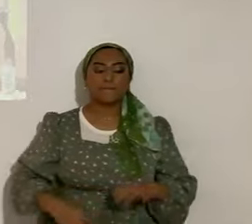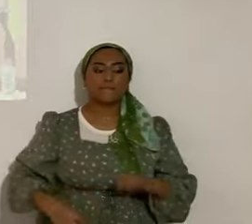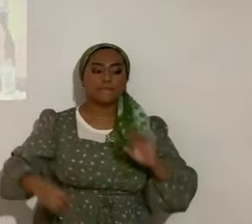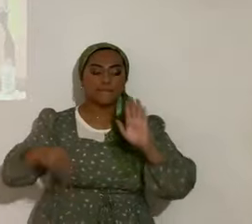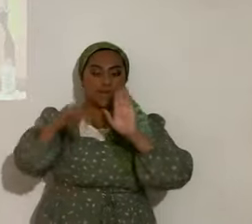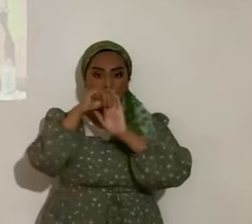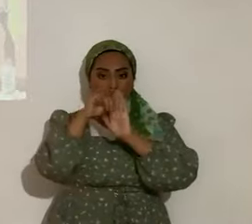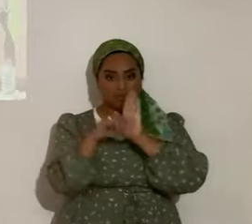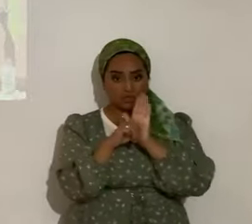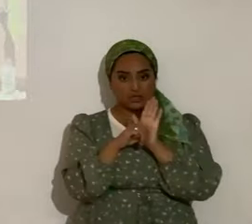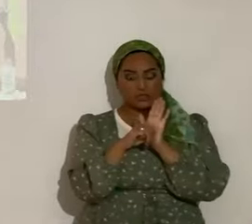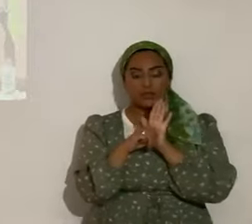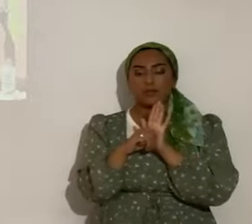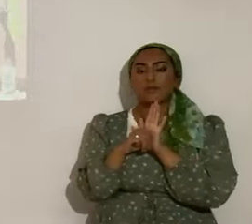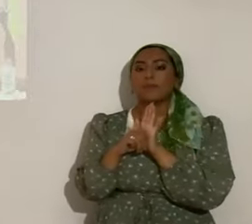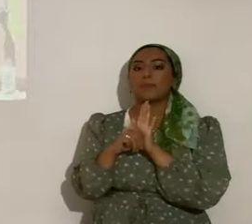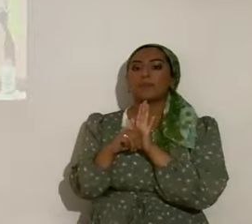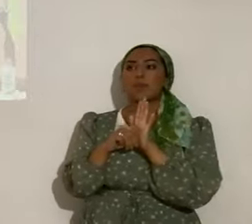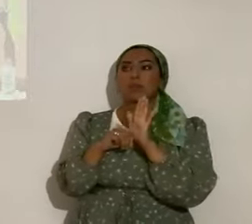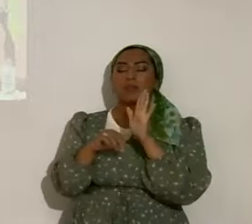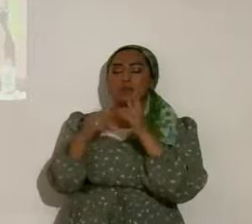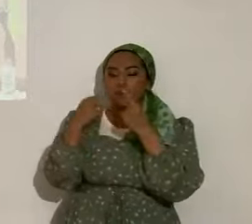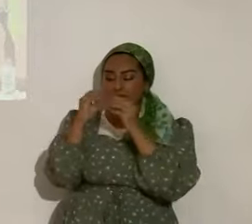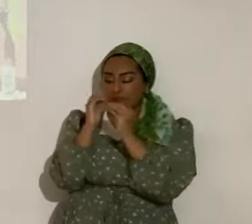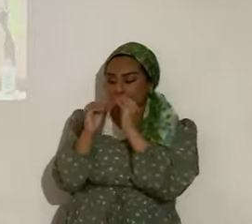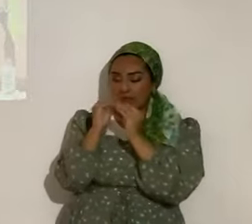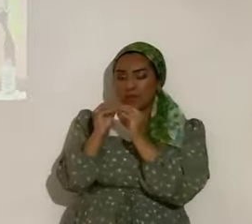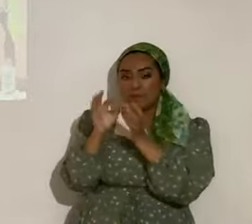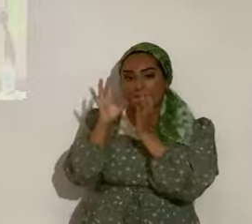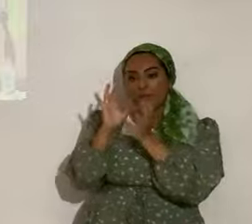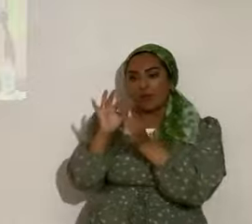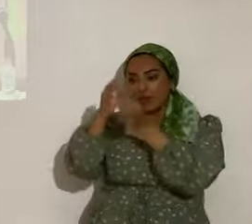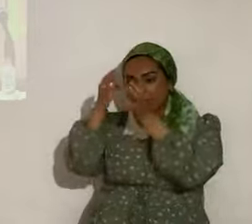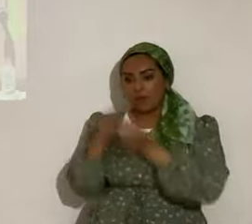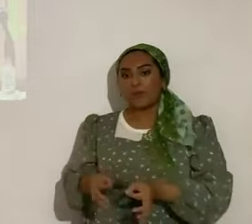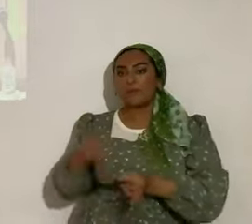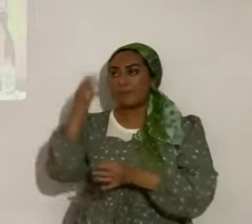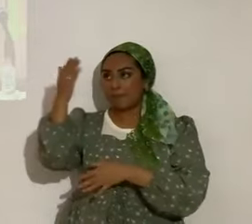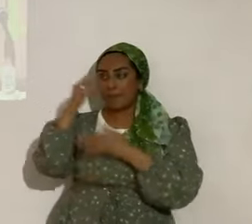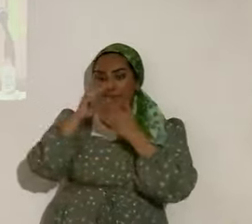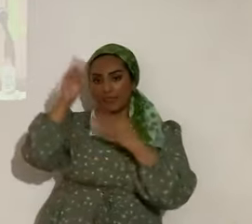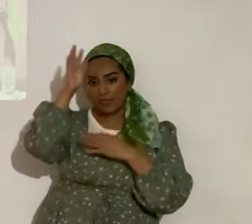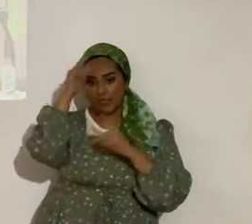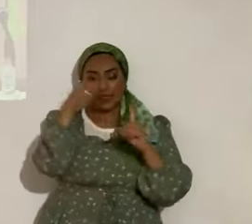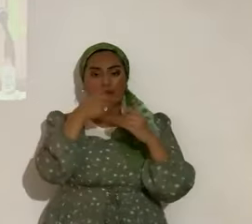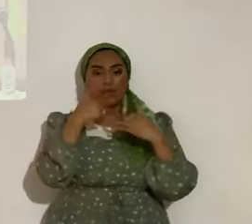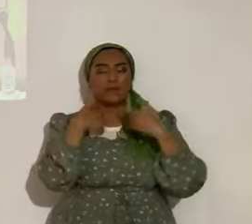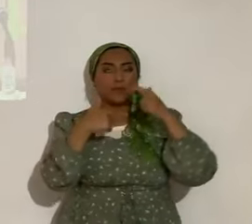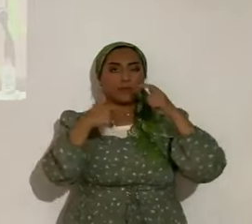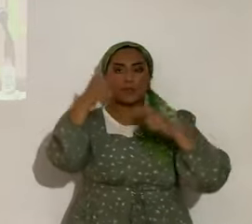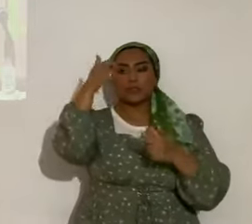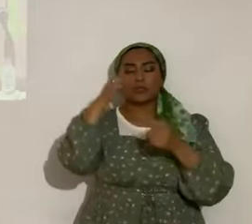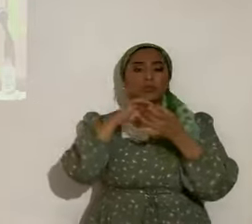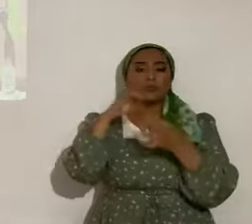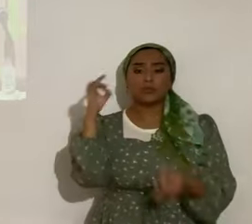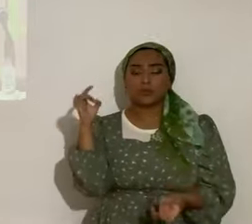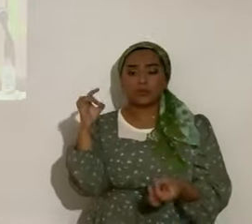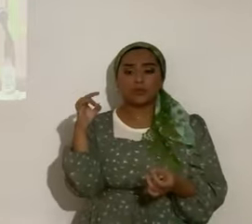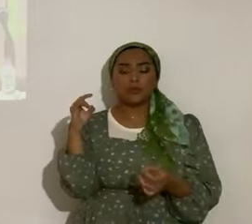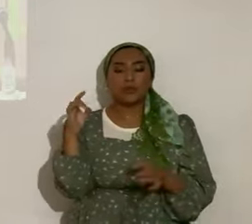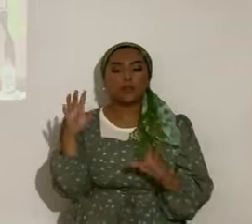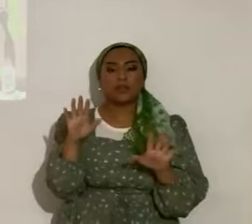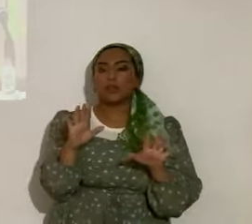Moisés se acomodó a la perfecta voluntad del Eterno. Y como tenía un alma muy grande,